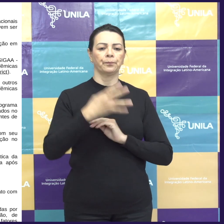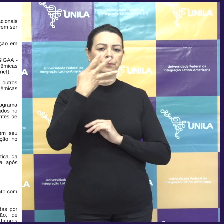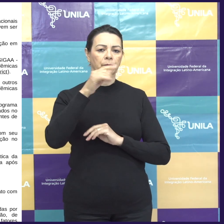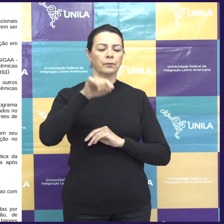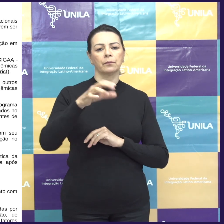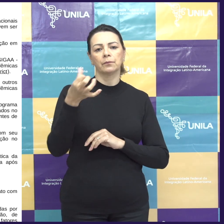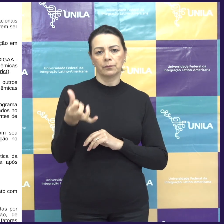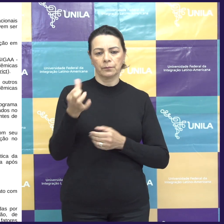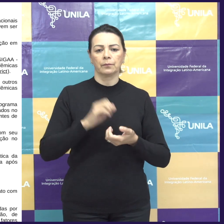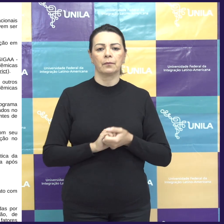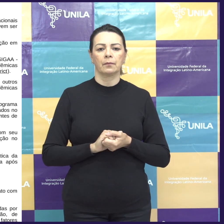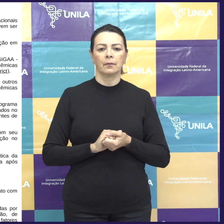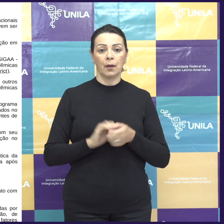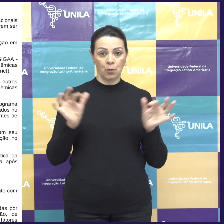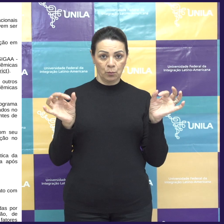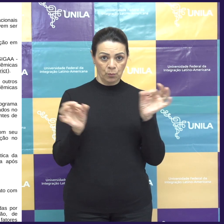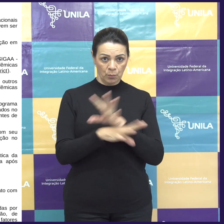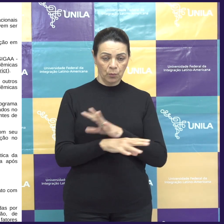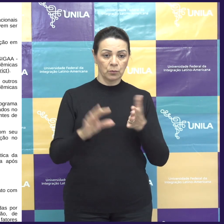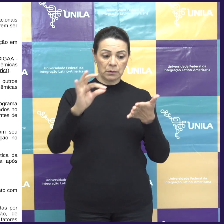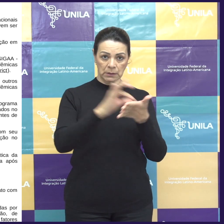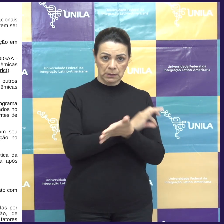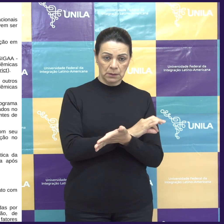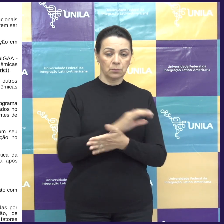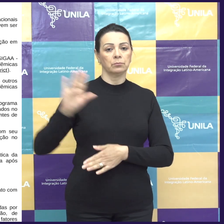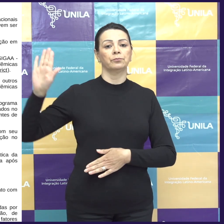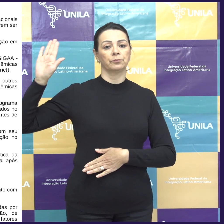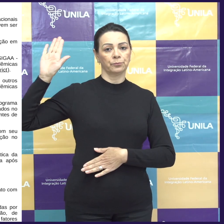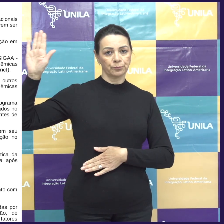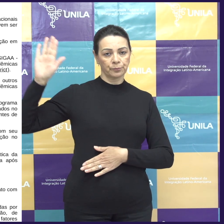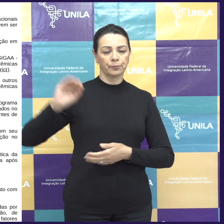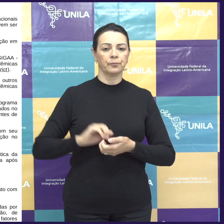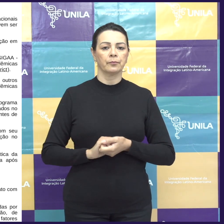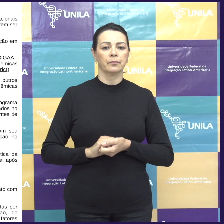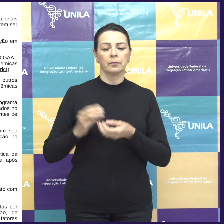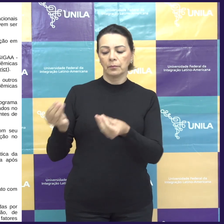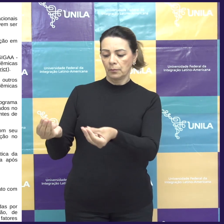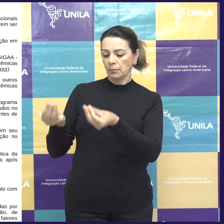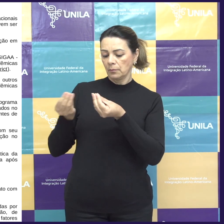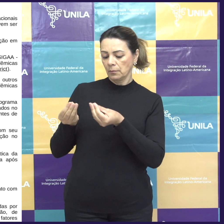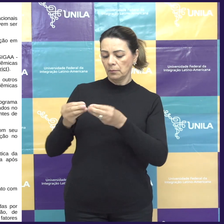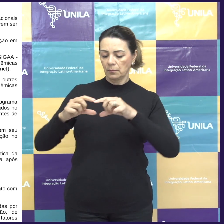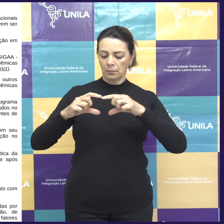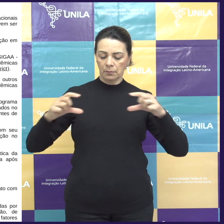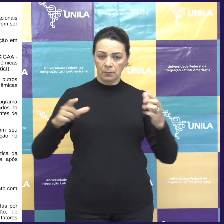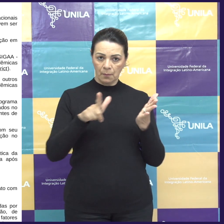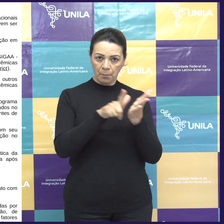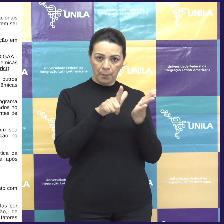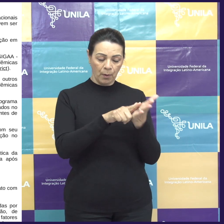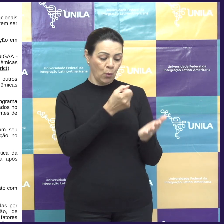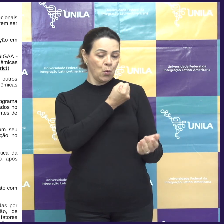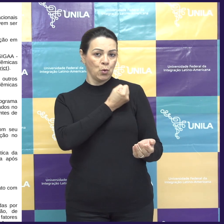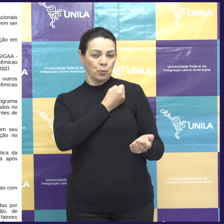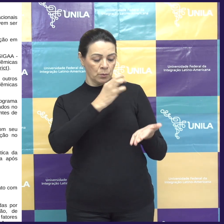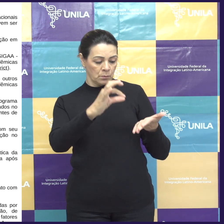4.6. Ao término da inscrição, o candidato receberá um comprovante com seu número de inscrição